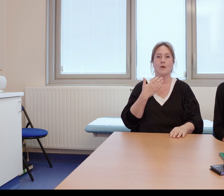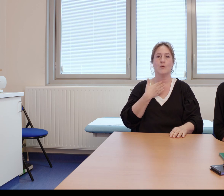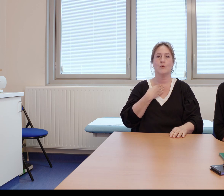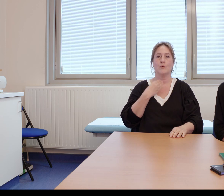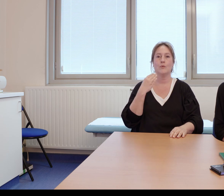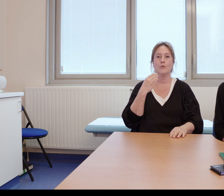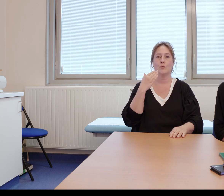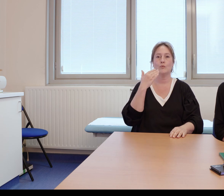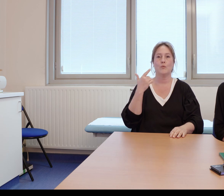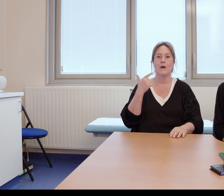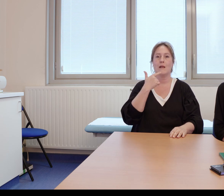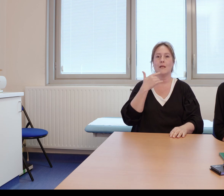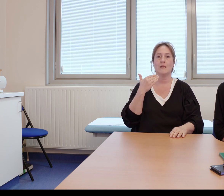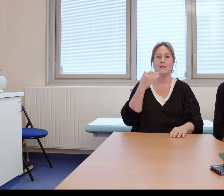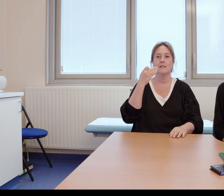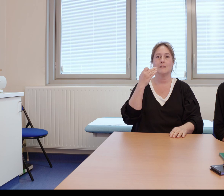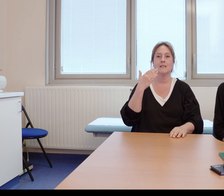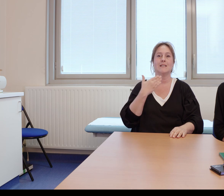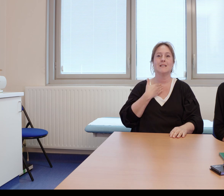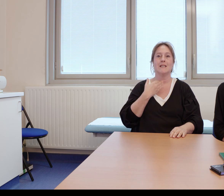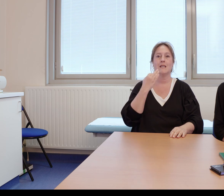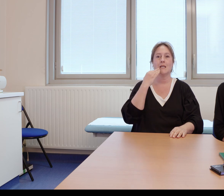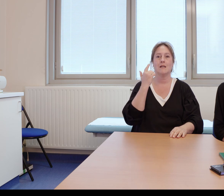une toilette stérile